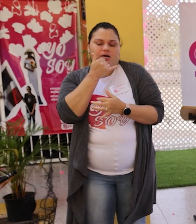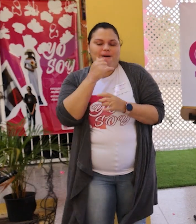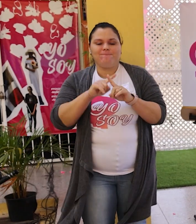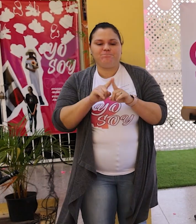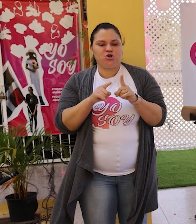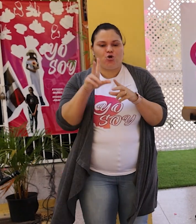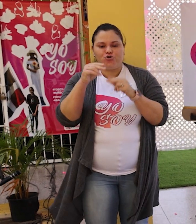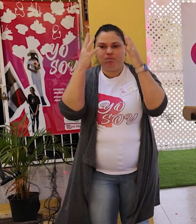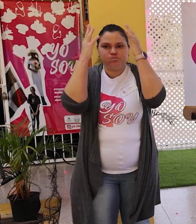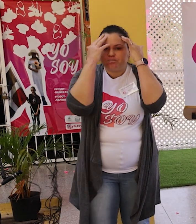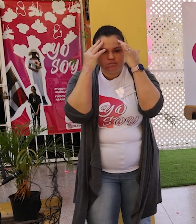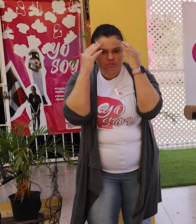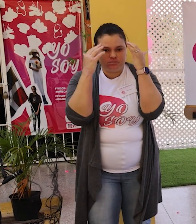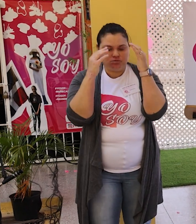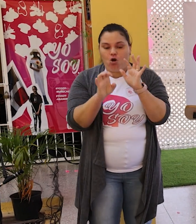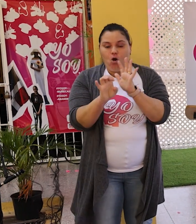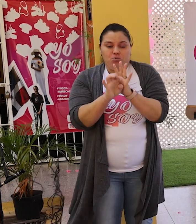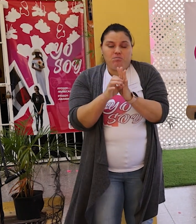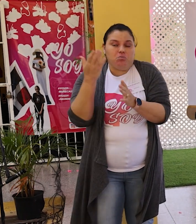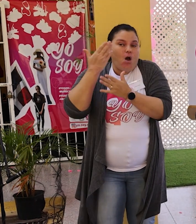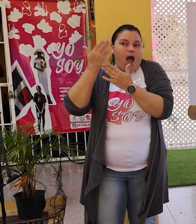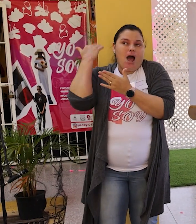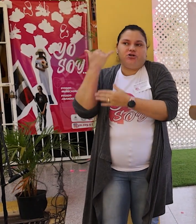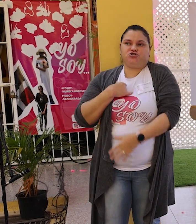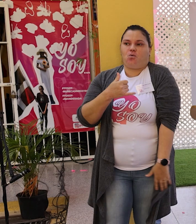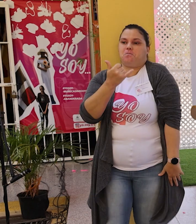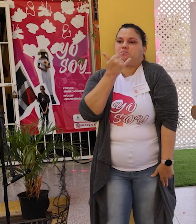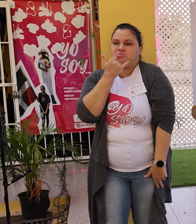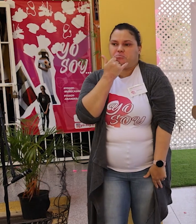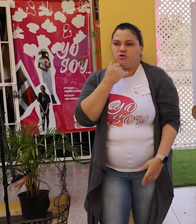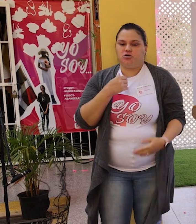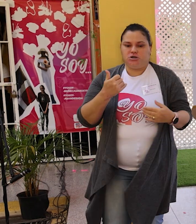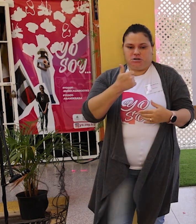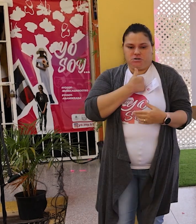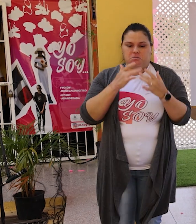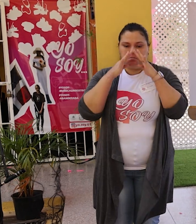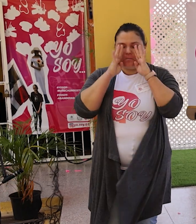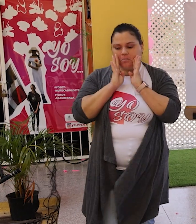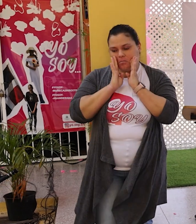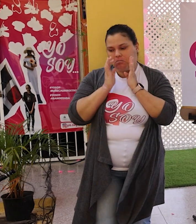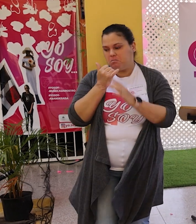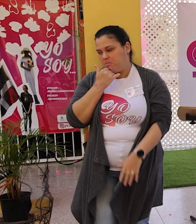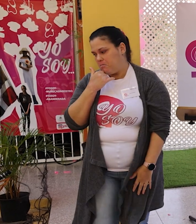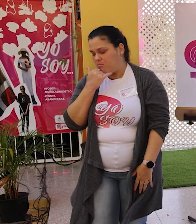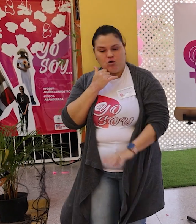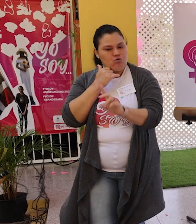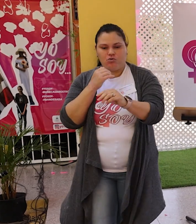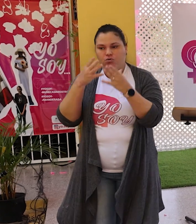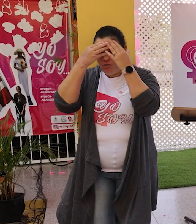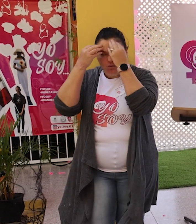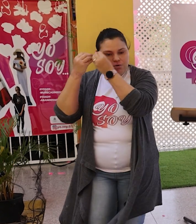puedes hacer mal que hiciste ayer o anteriormente que nosotras nacemos con unos labios maravillosos para